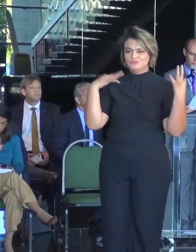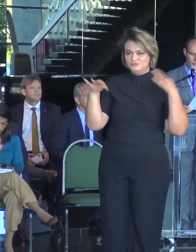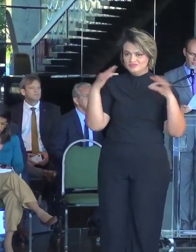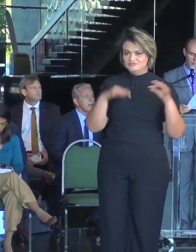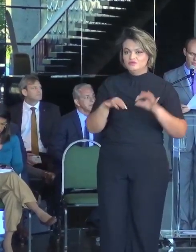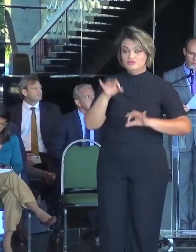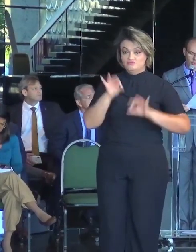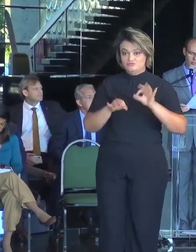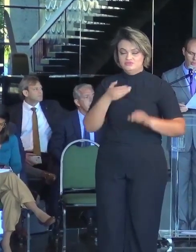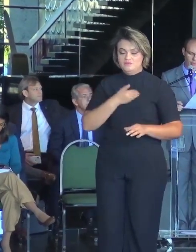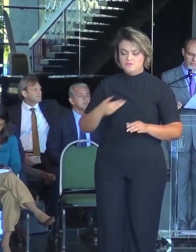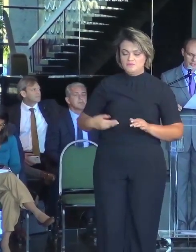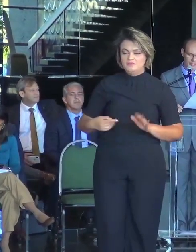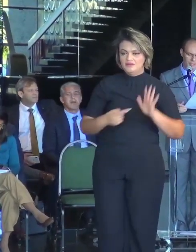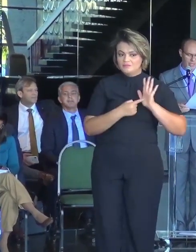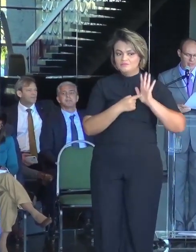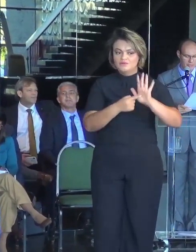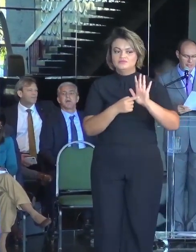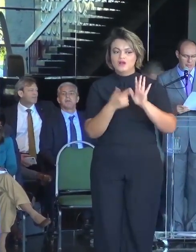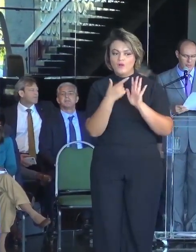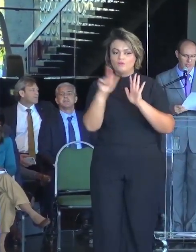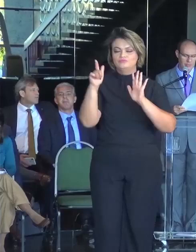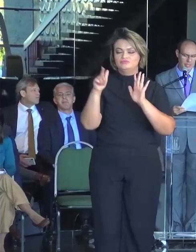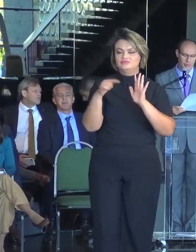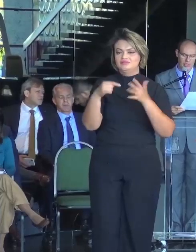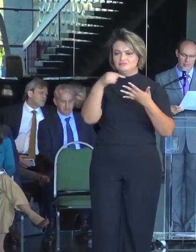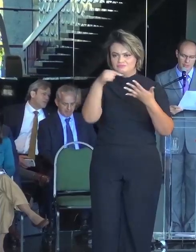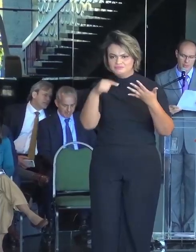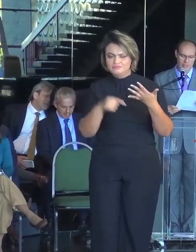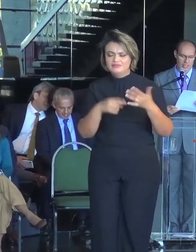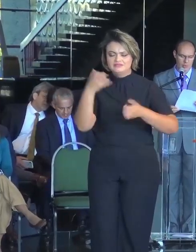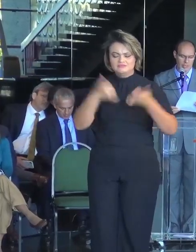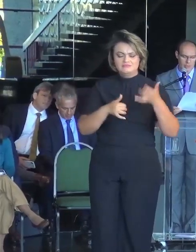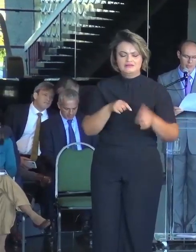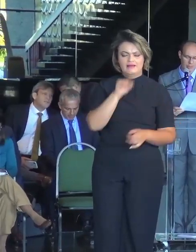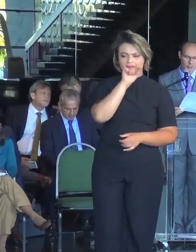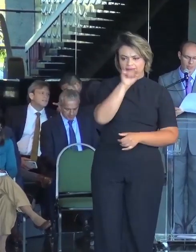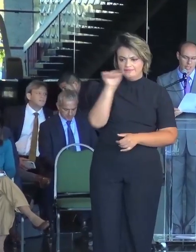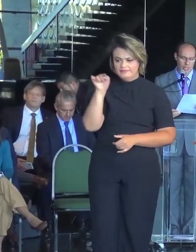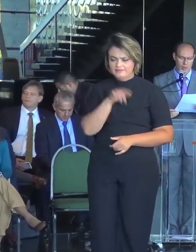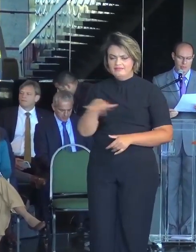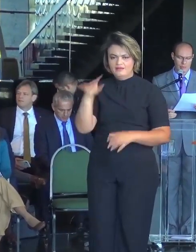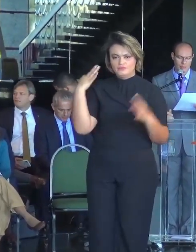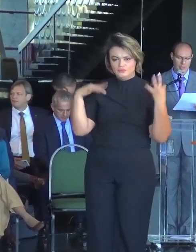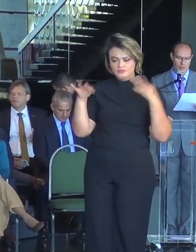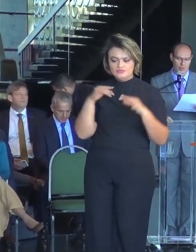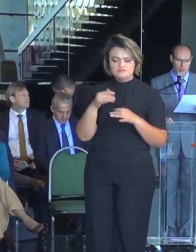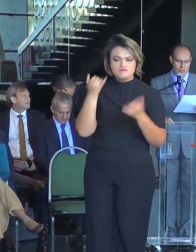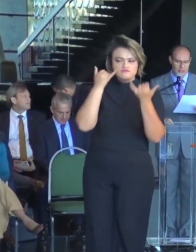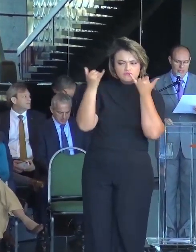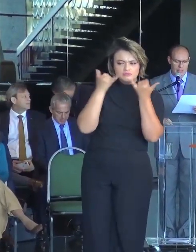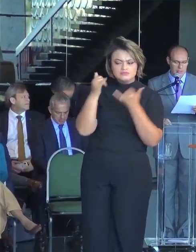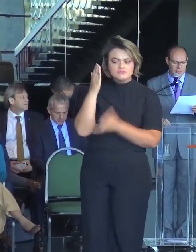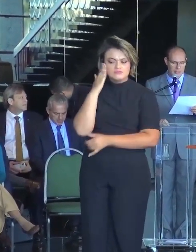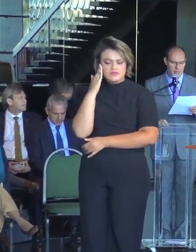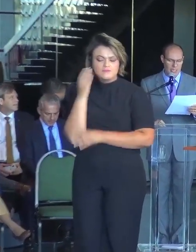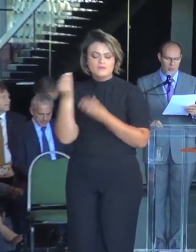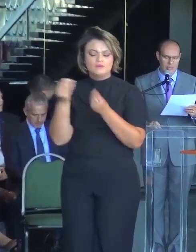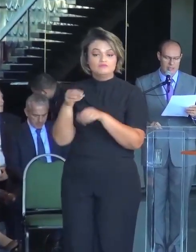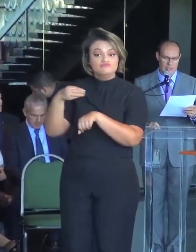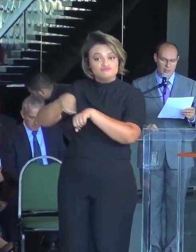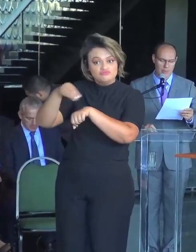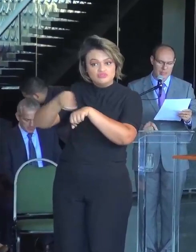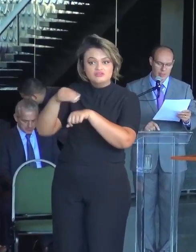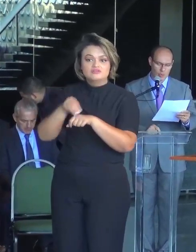um número do informativo Consumidor Turista, que versa sobre diversos serviços relacionados ao setor, contendo informações úteis e dicas